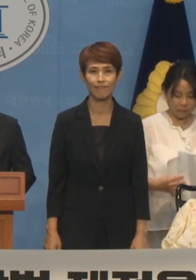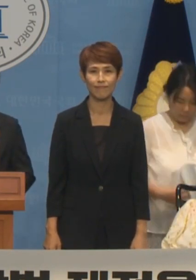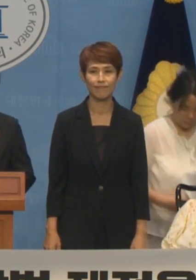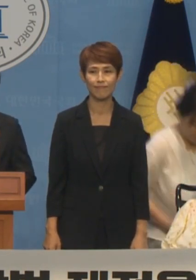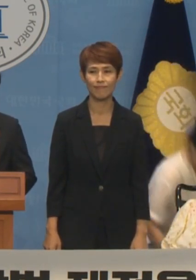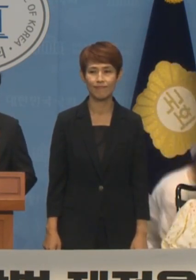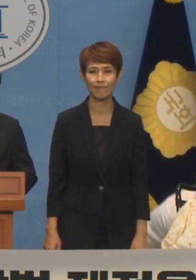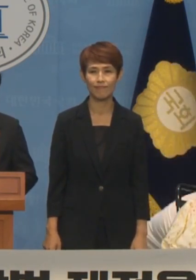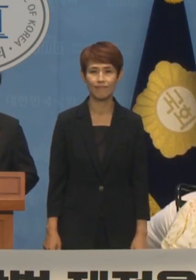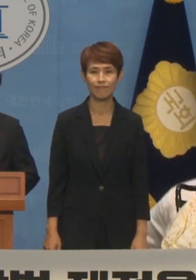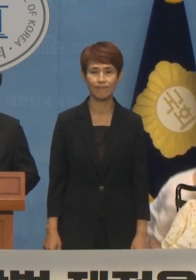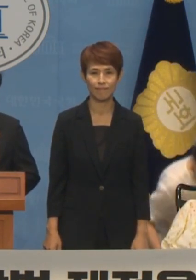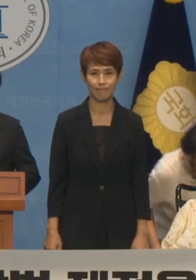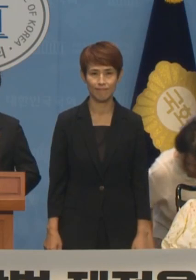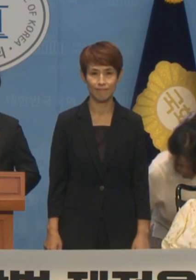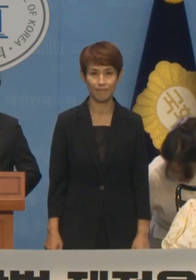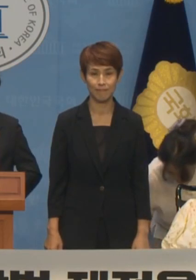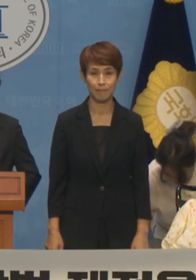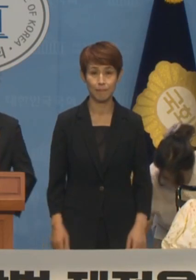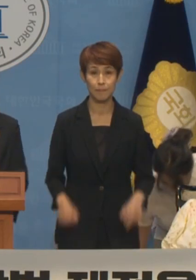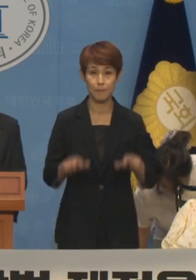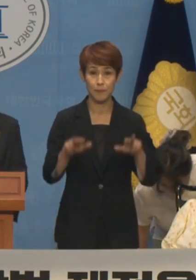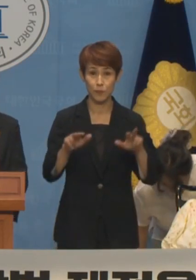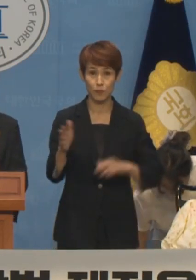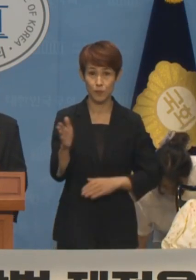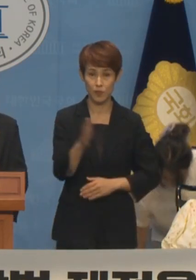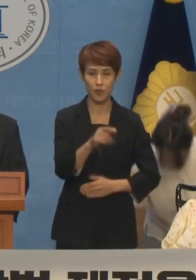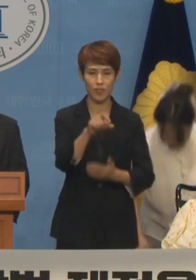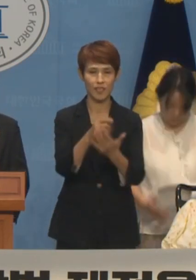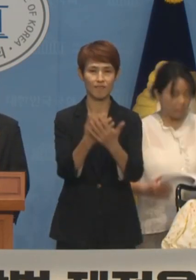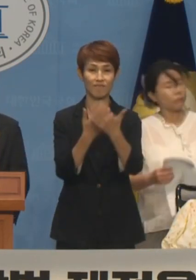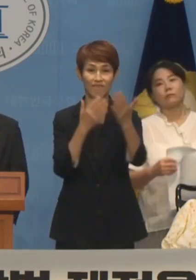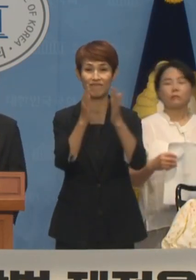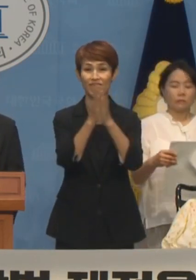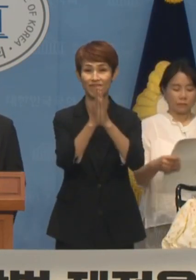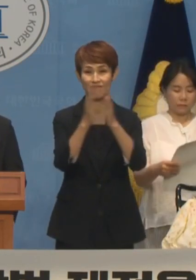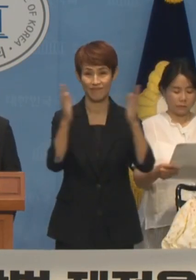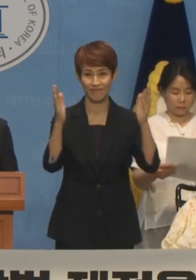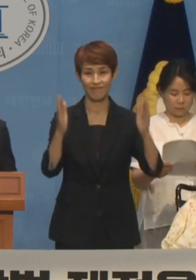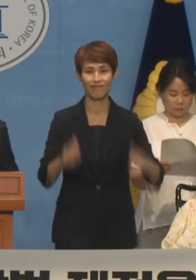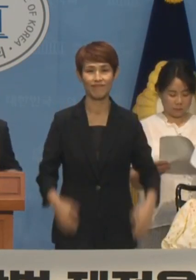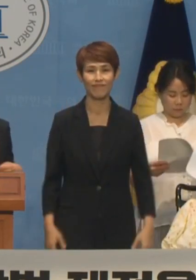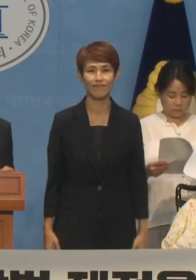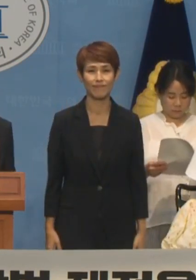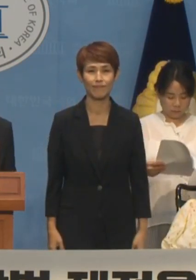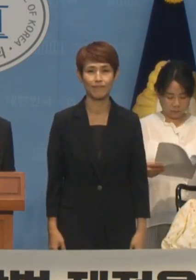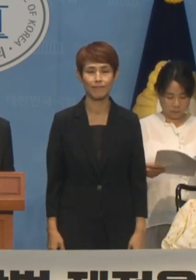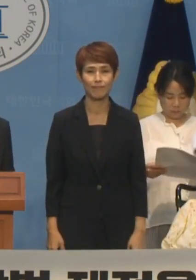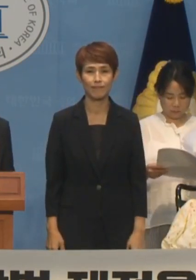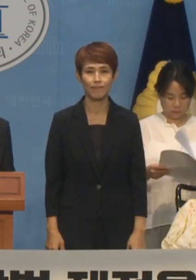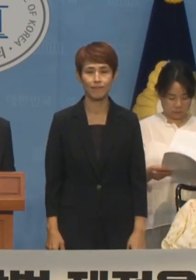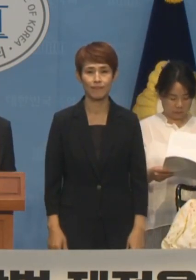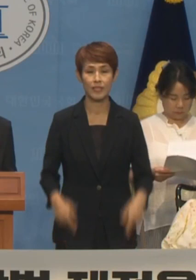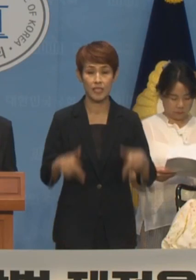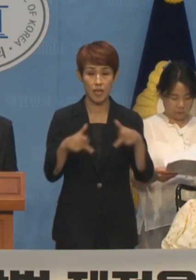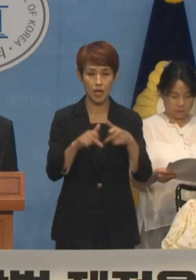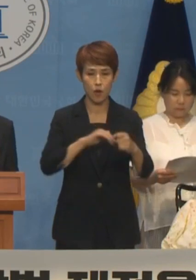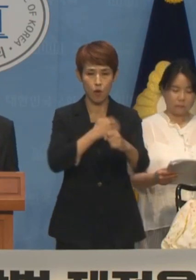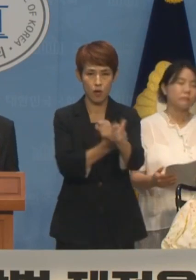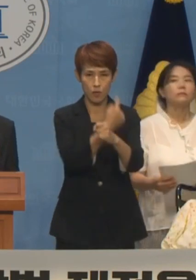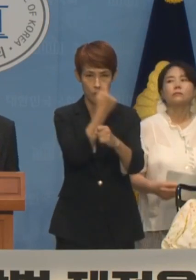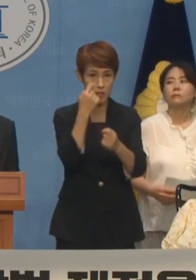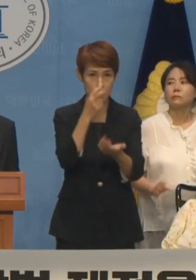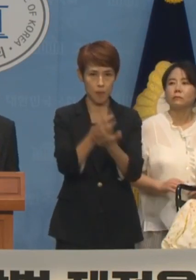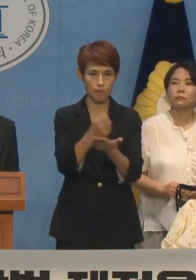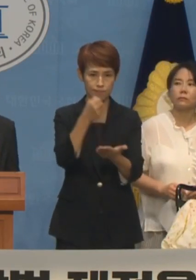네, 시간이 되어서 지금부터 저희 기자회견을 시작할 수 있도록 하겠습니다. 본 기자회견은 장애인 권리보장법 제정을